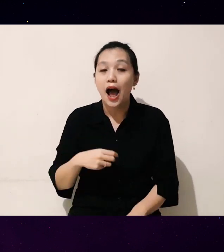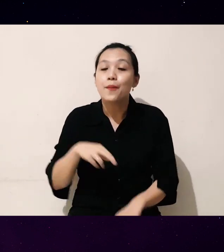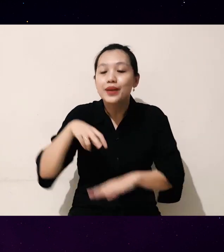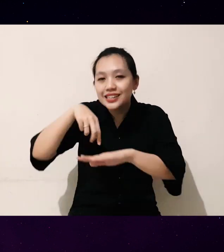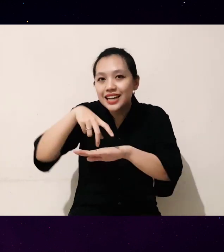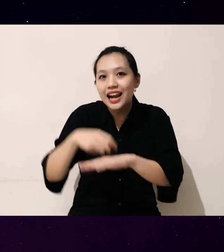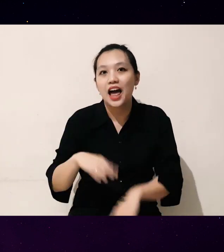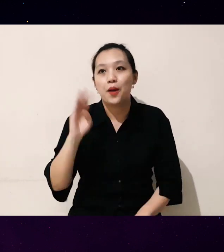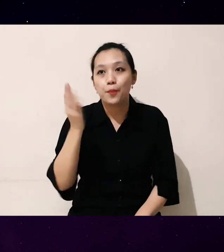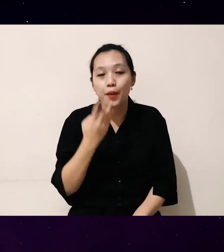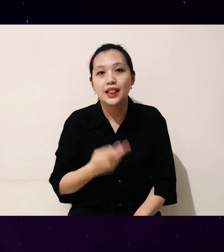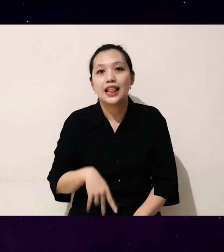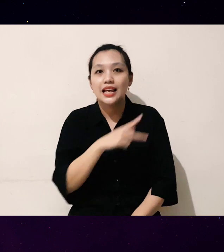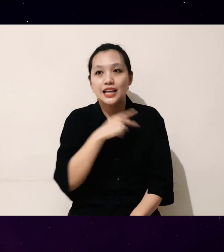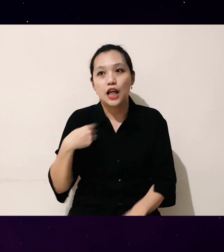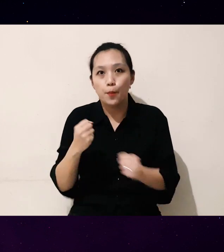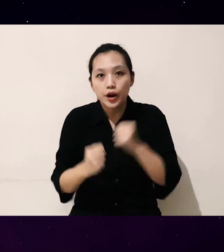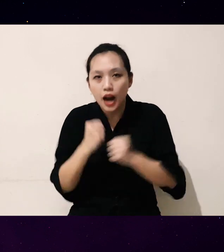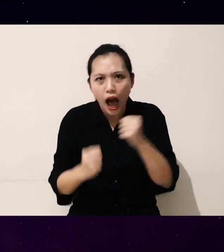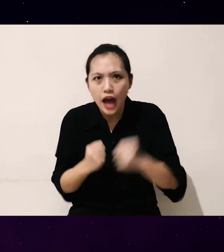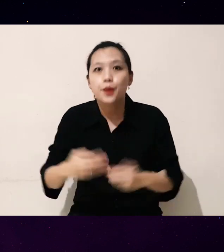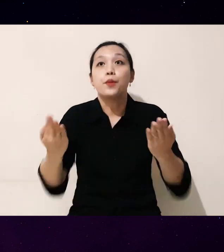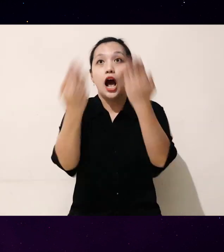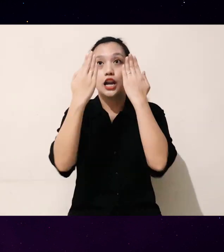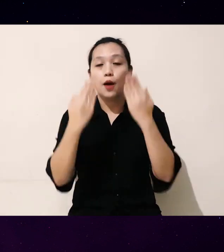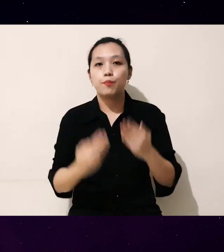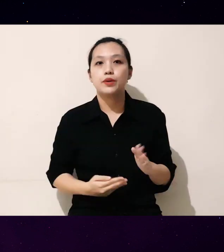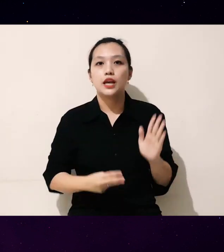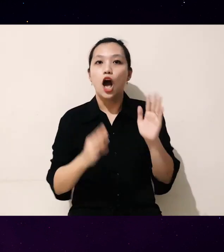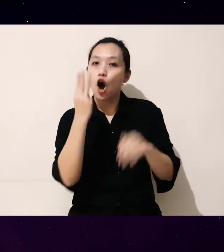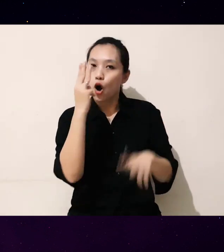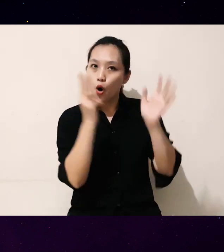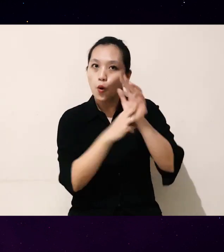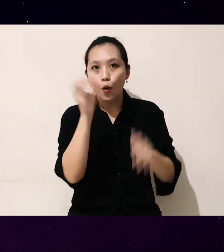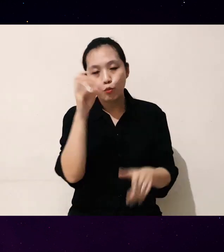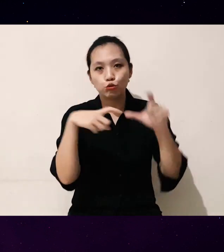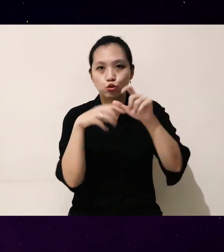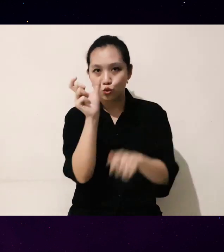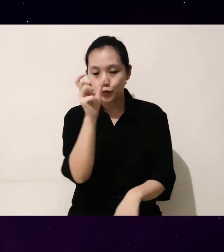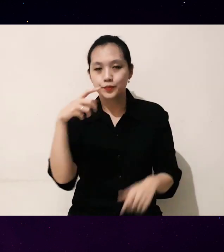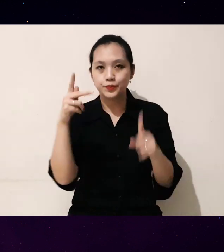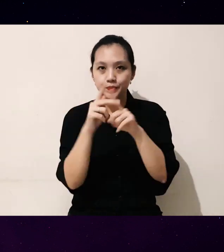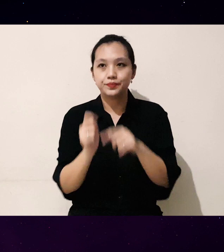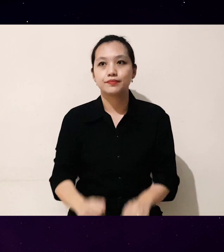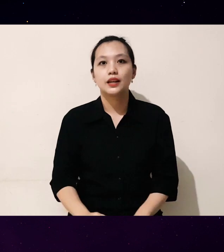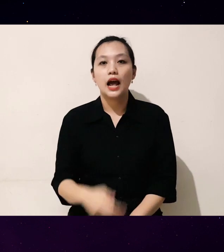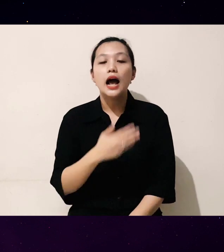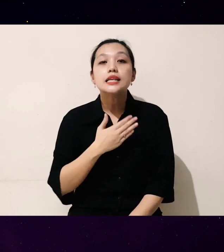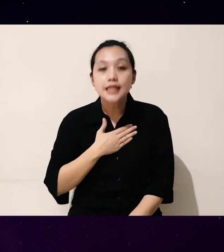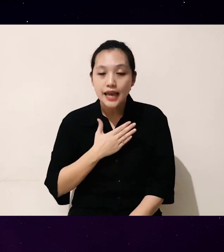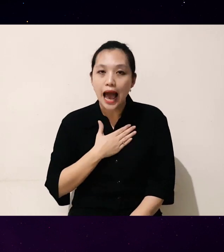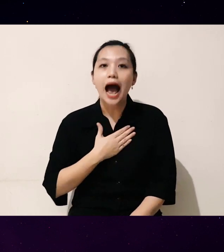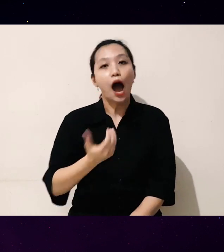Dia. Kita dapat berjalan bersama dengan Dia. Dan kita dapat berlari dengan Dia menghadapi musuh-musuh